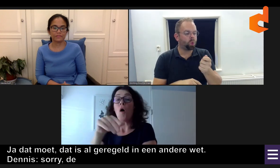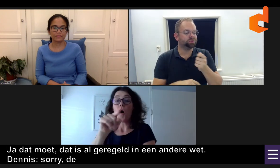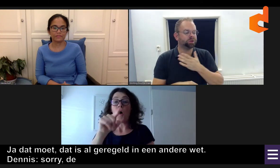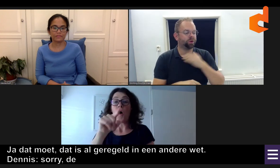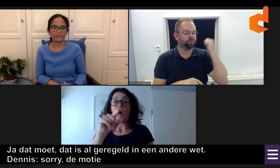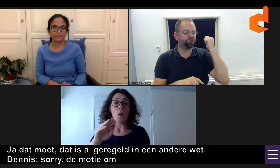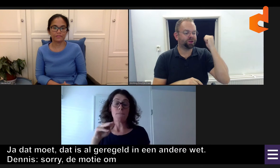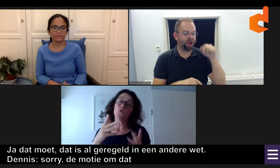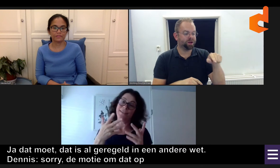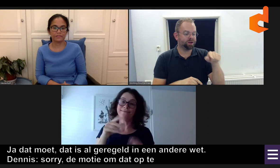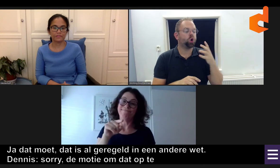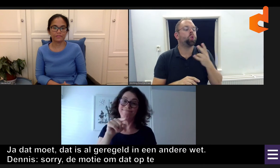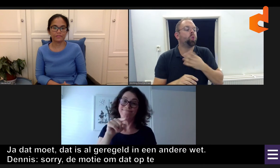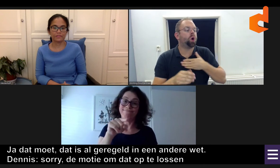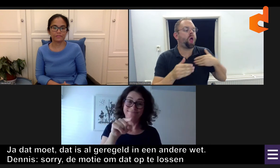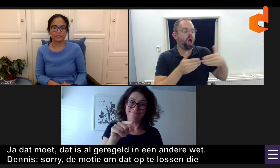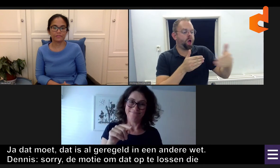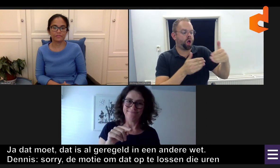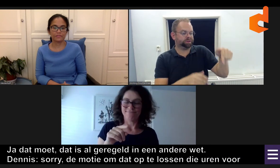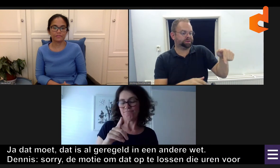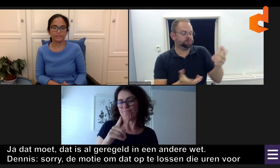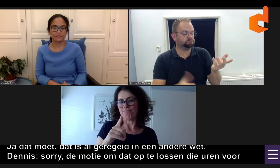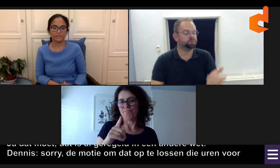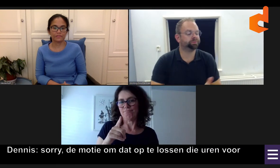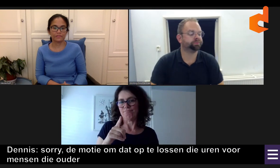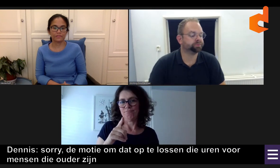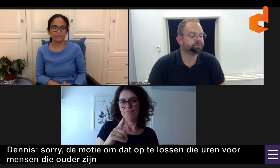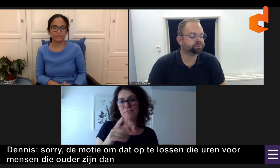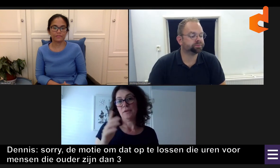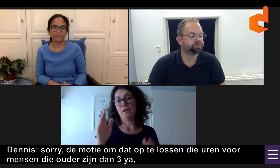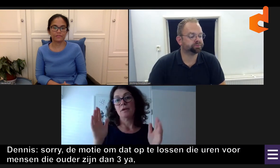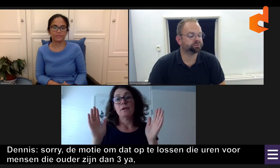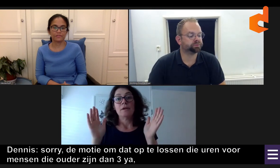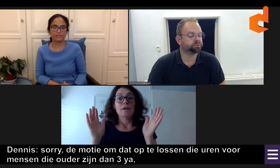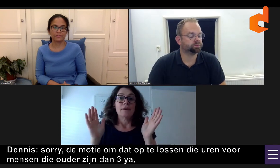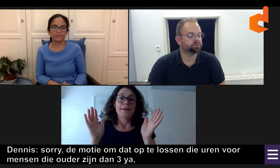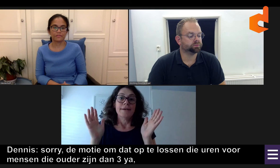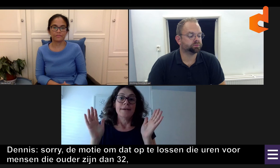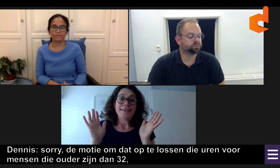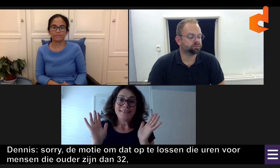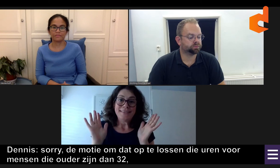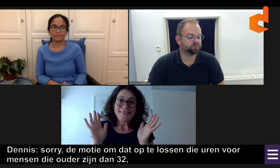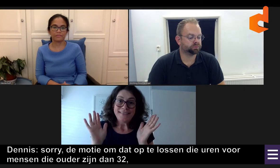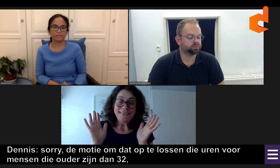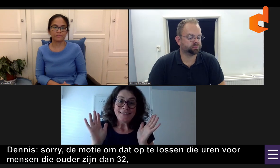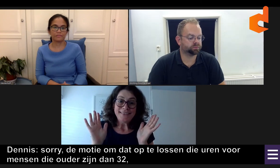die uren, voor mensen die ouder zijn dan 30. Het bezwaar. Hoe lang gaat dat nog duren?